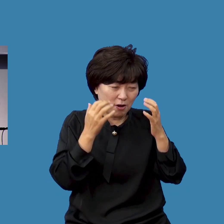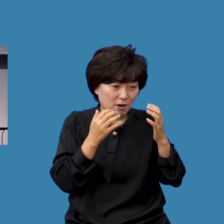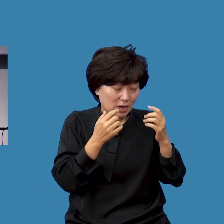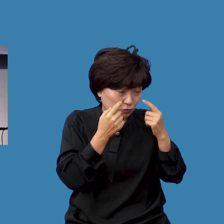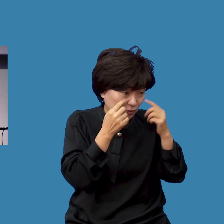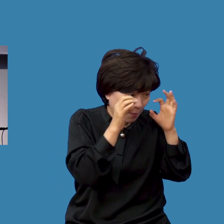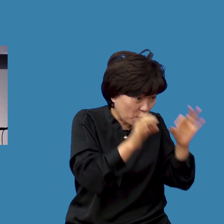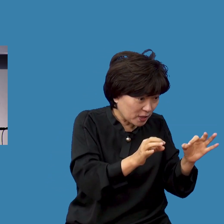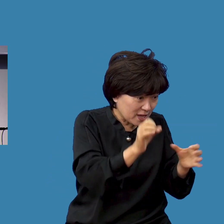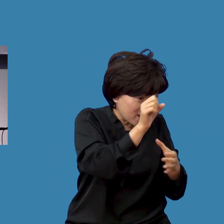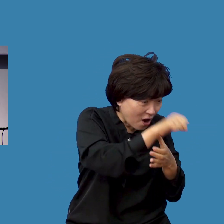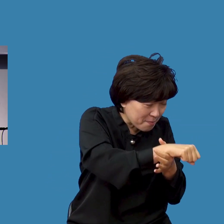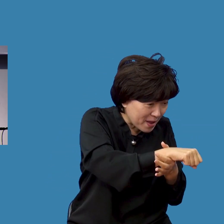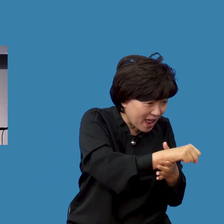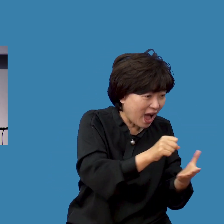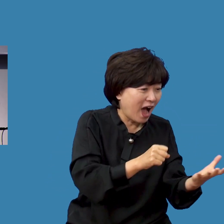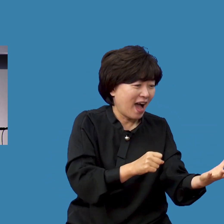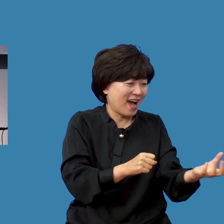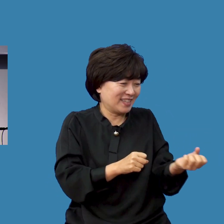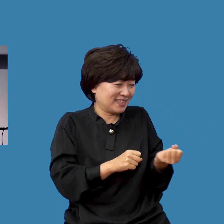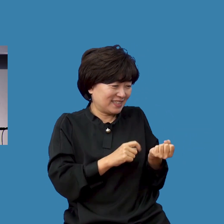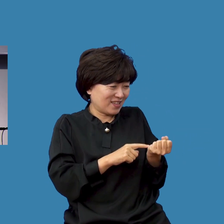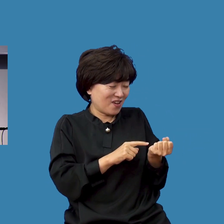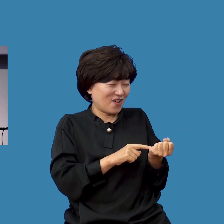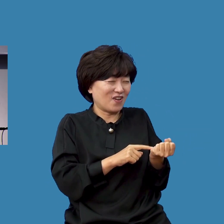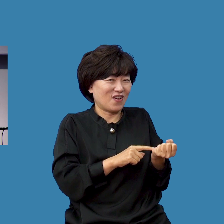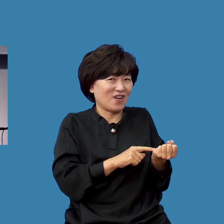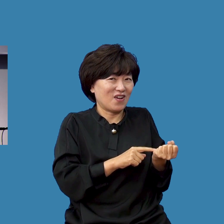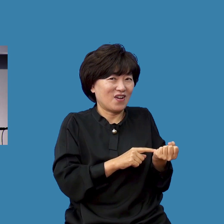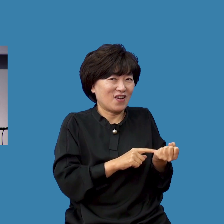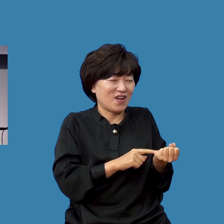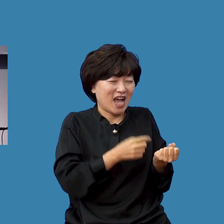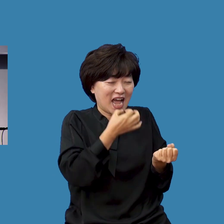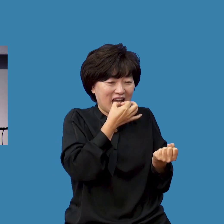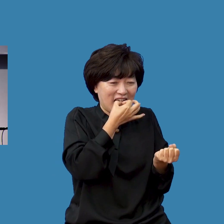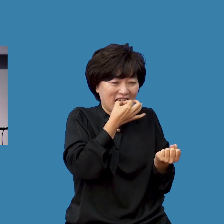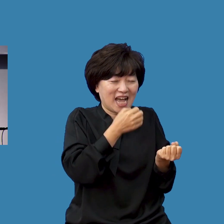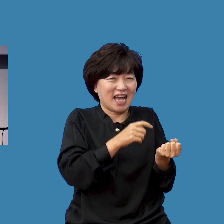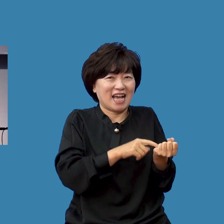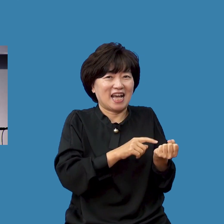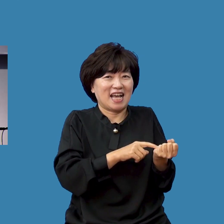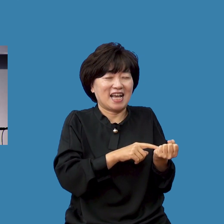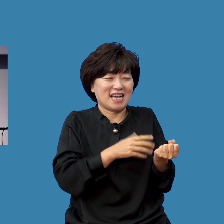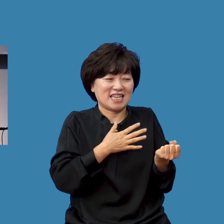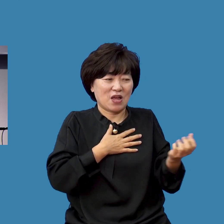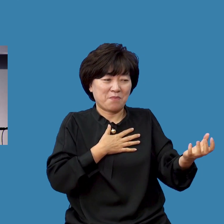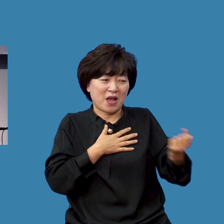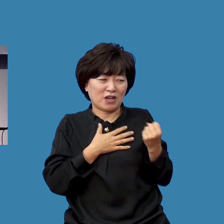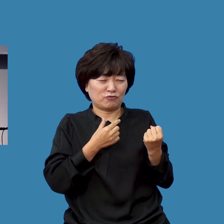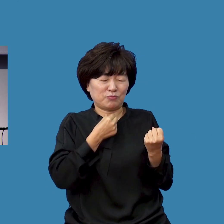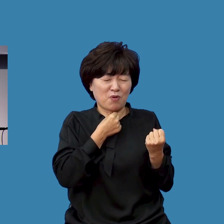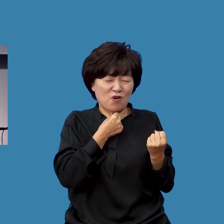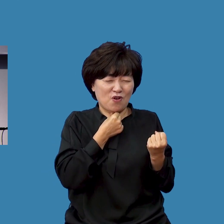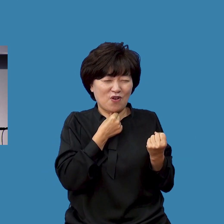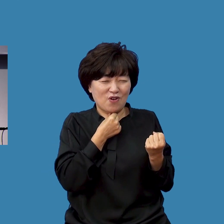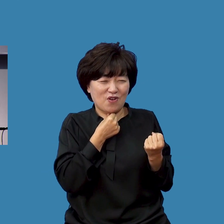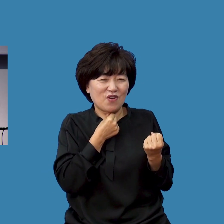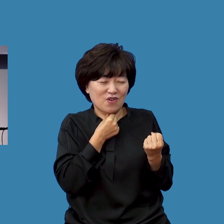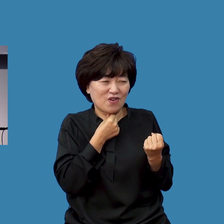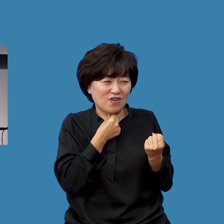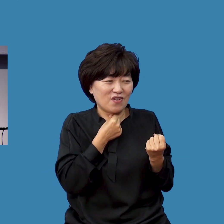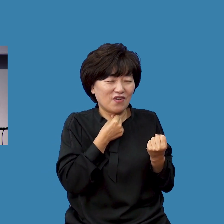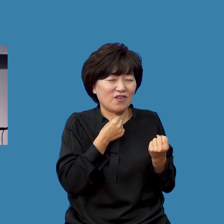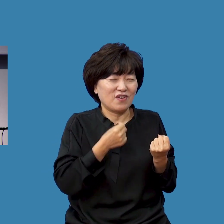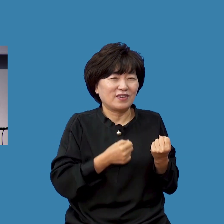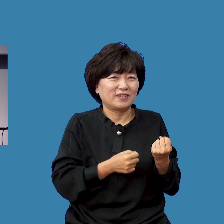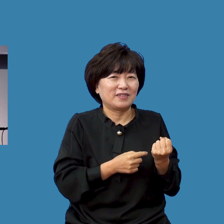고생해가지고서 눈에 보이는 열매를 얻었어. 그러면 어떤 욕심이 나냐면 이 열매를 취하고 싶은 욕심이 나는